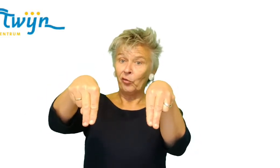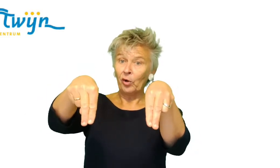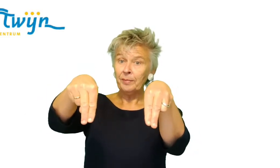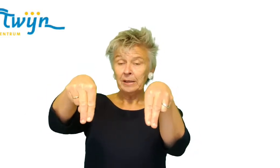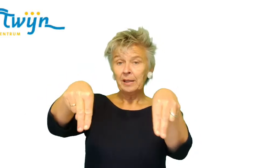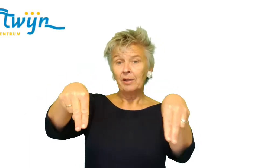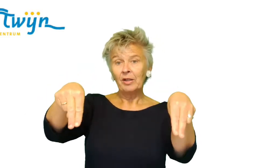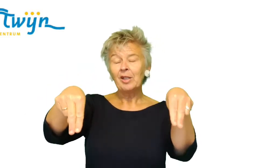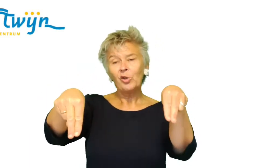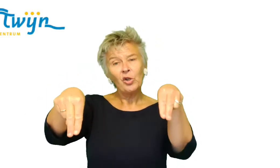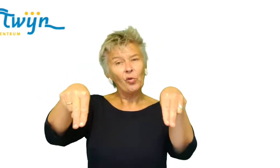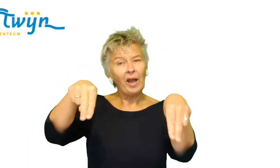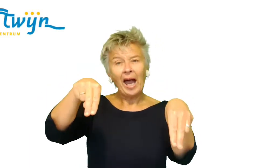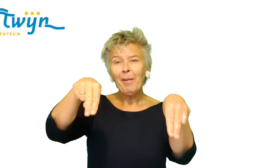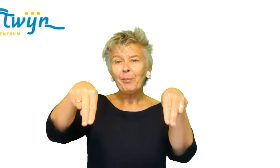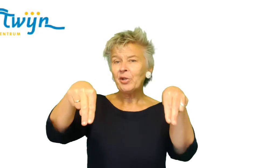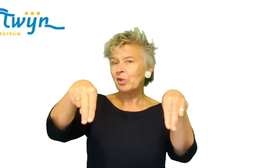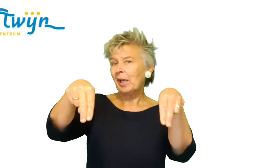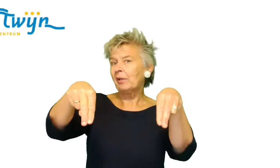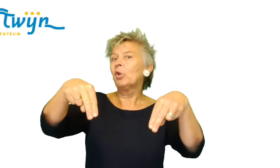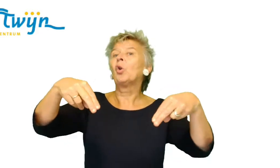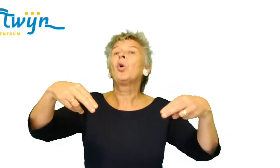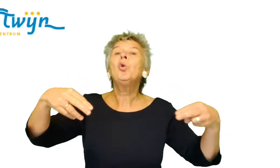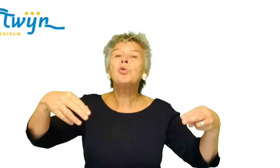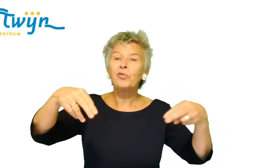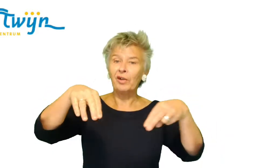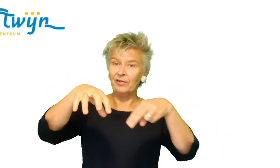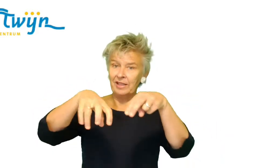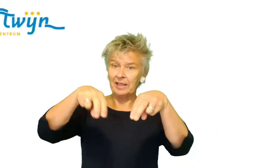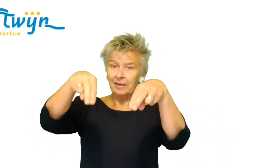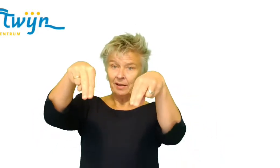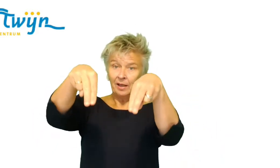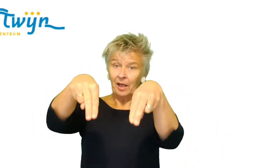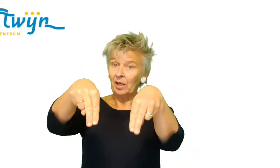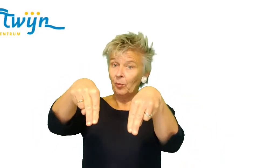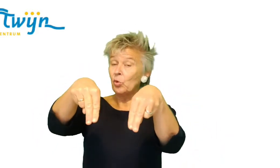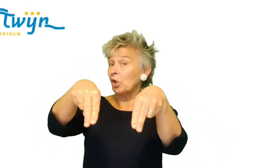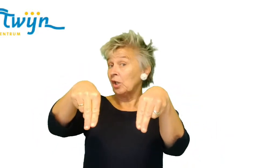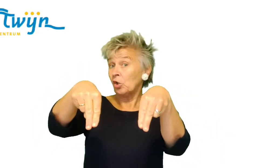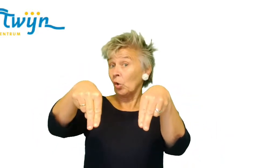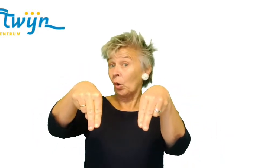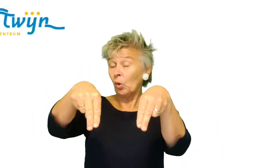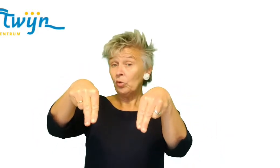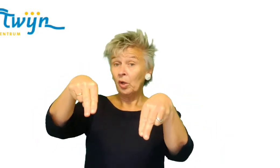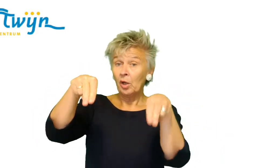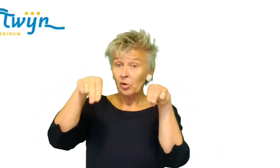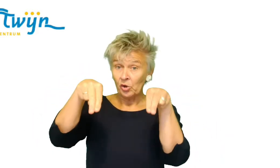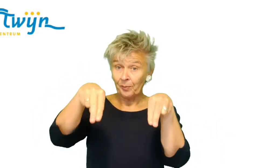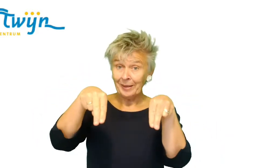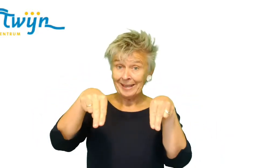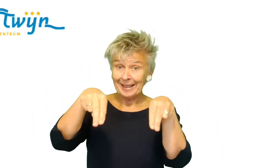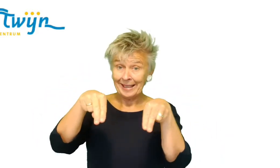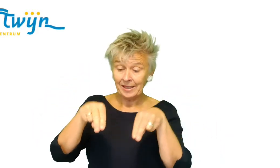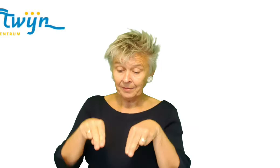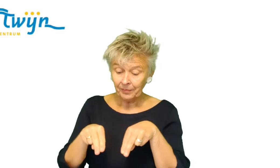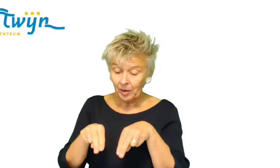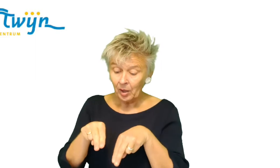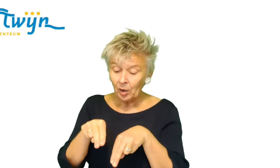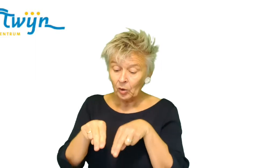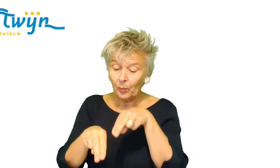handvorm. Want je kun je ook weer aanpassen aan de grootte van het dier. En de poes is niet zo groot. Dus dan pak je deze. De